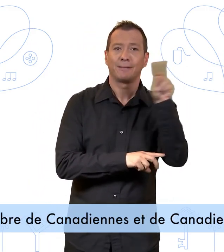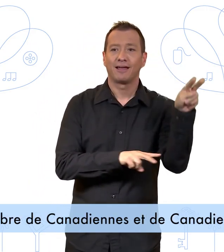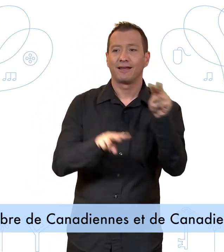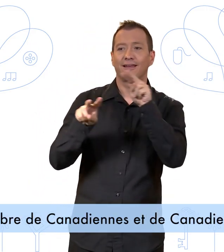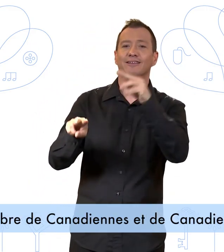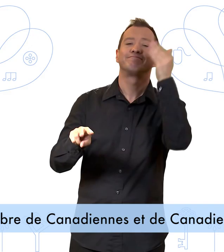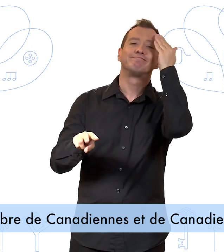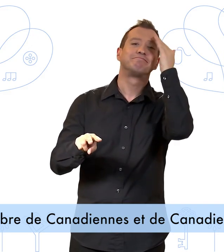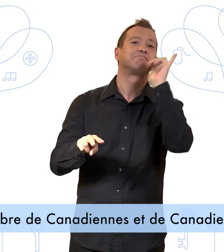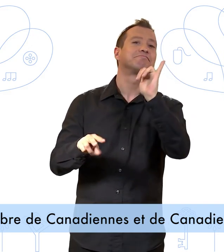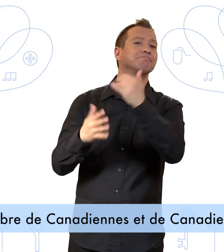Canadiens.